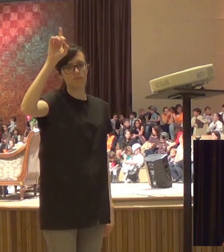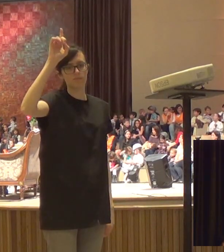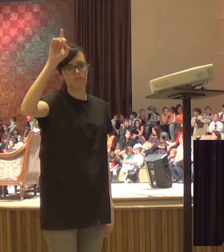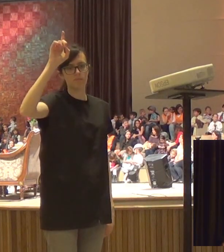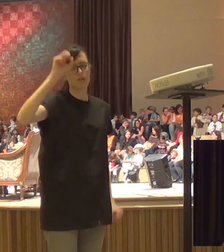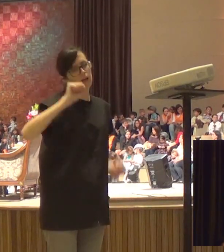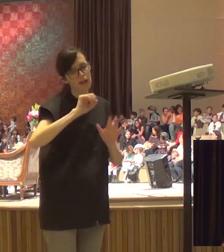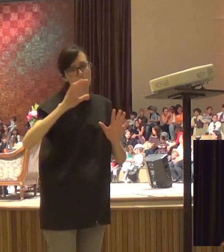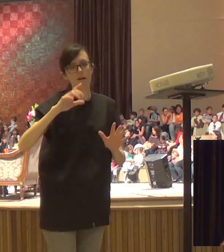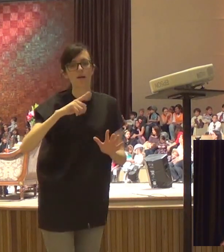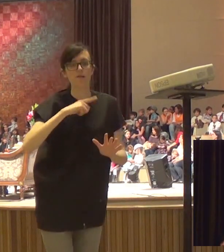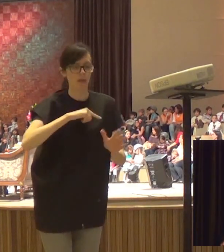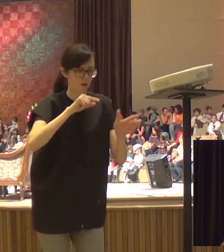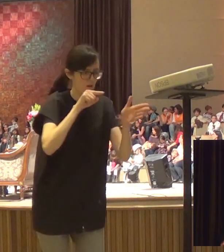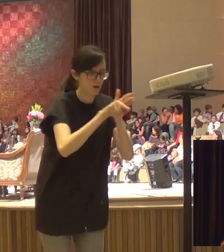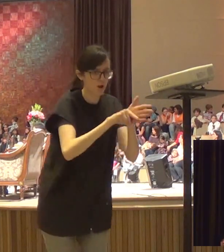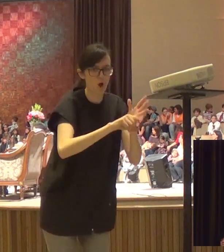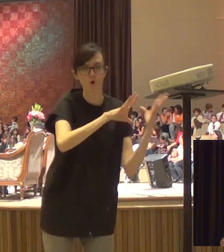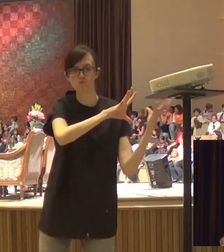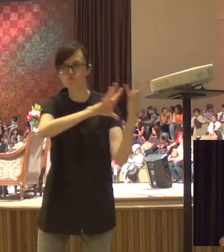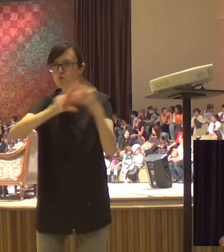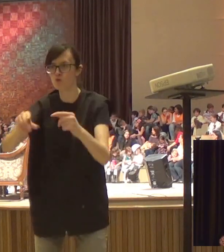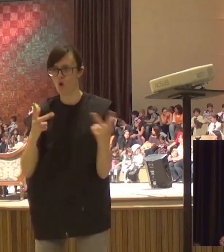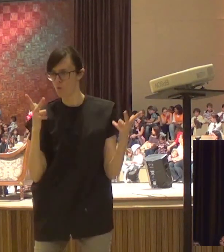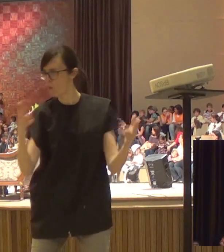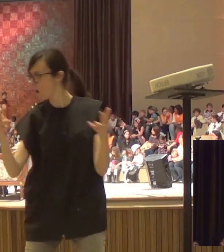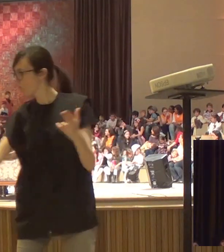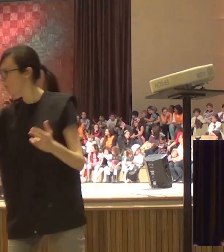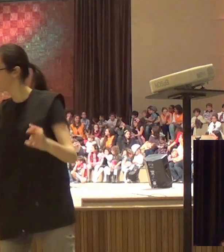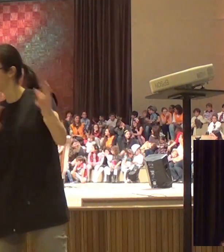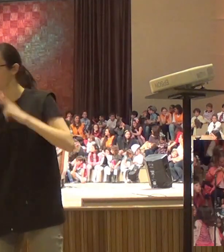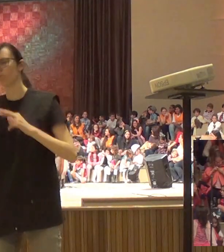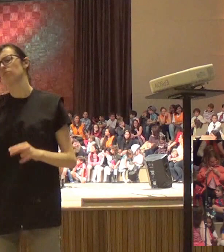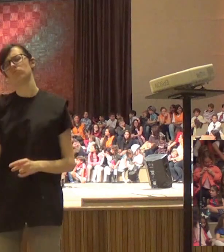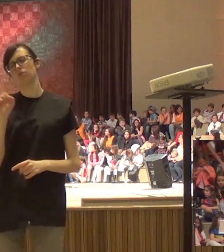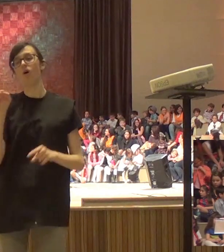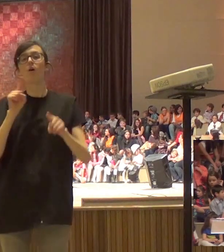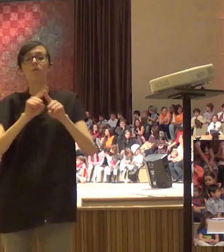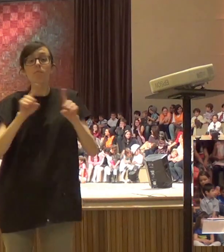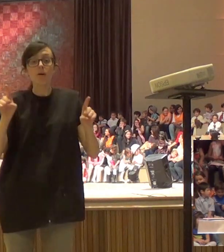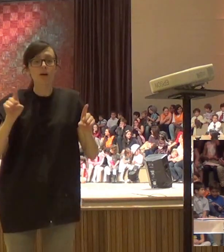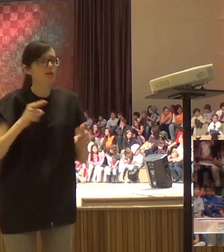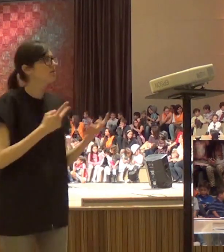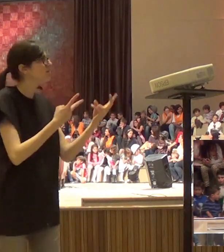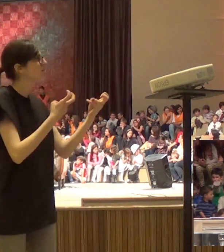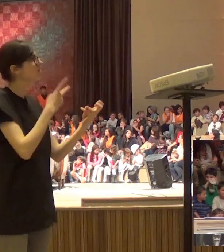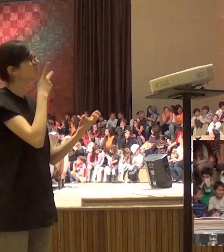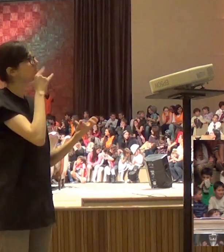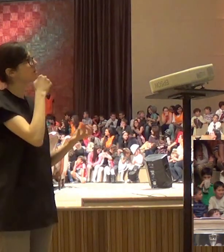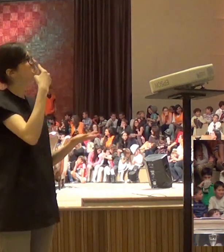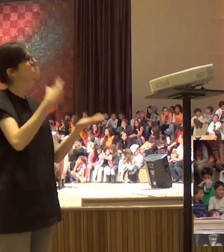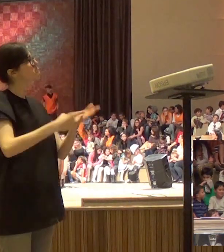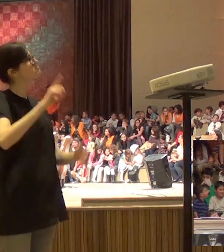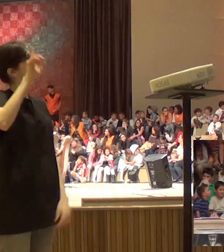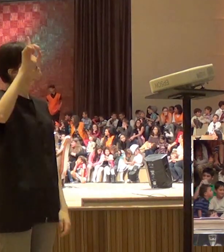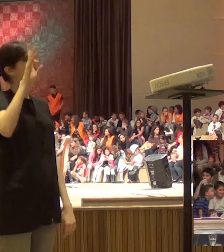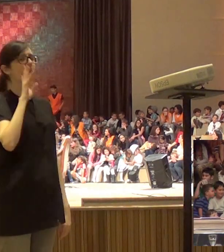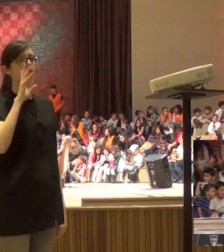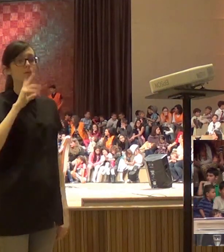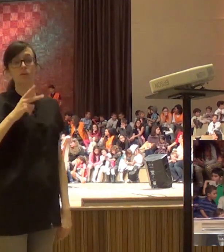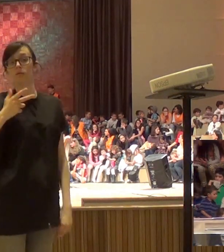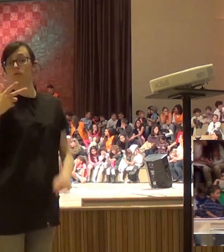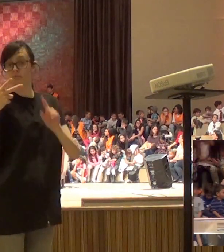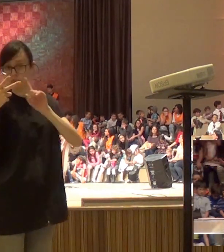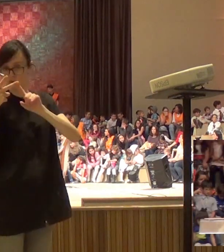outros não tiveram, mas foi algo que teve relevância na pesquisa. O compromisso dos pais com Deus. O terceiro elemento que apareceu nessa